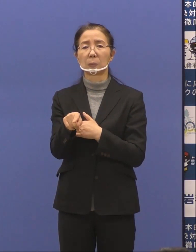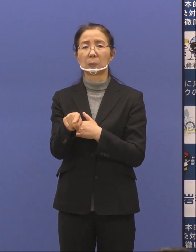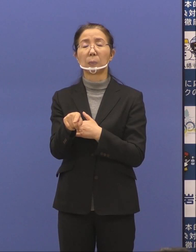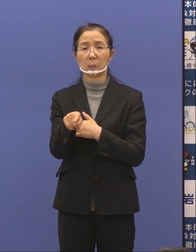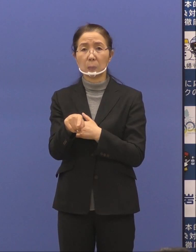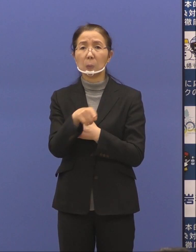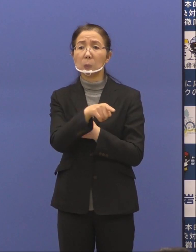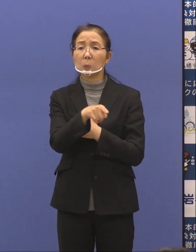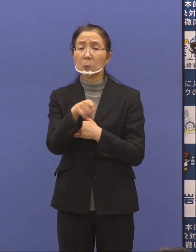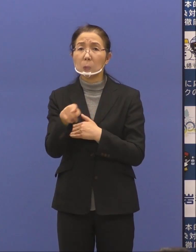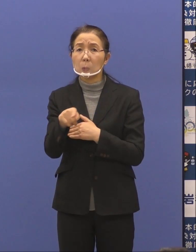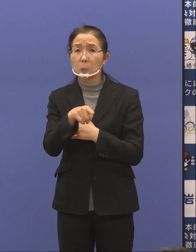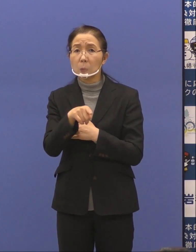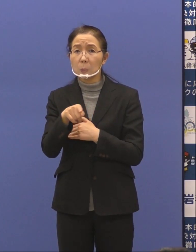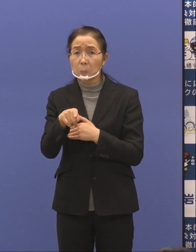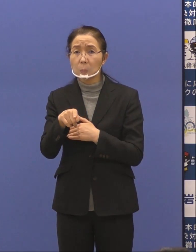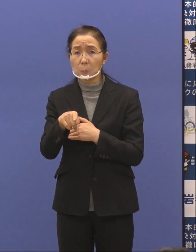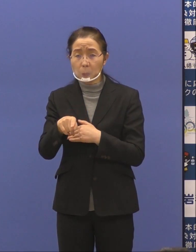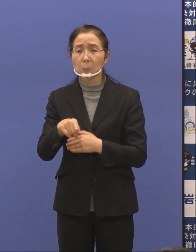そういう中で